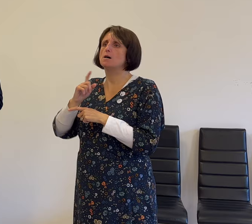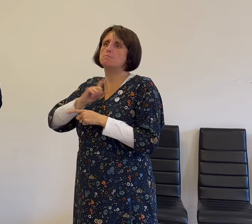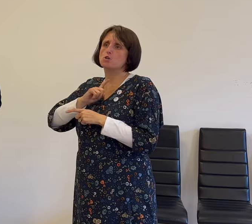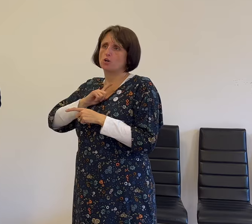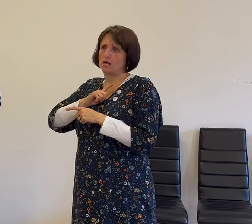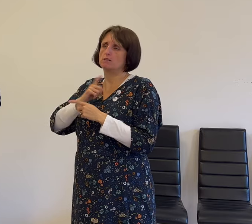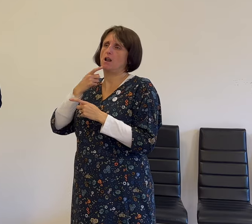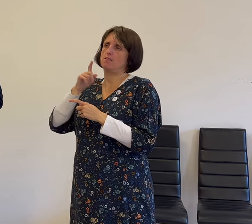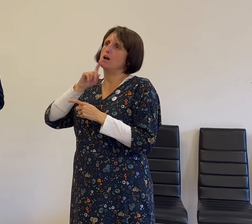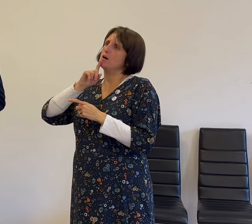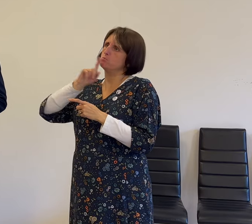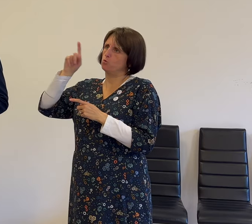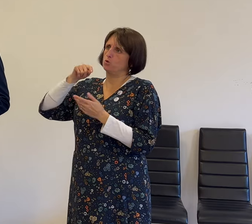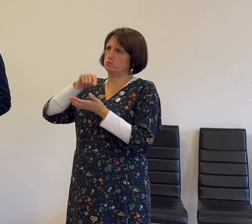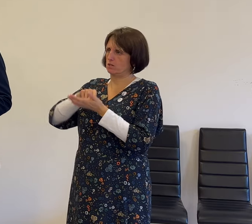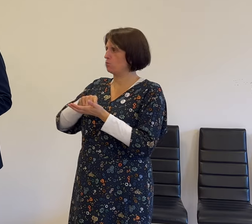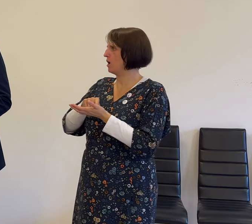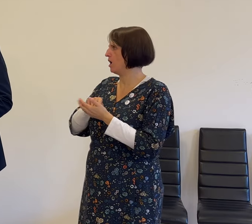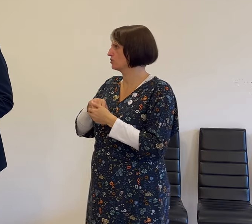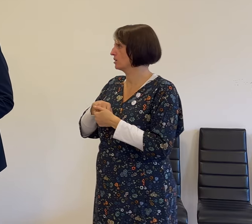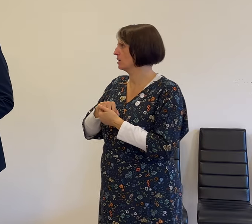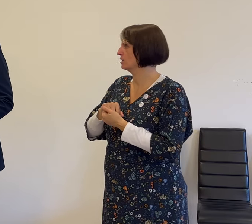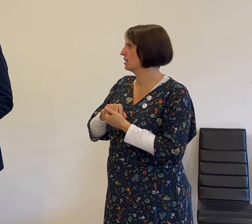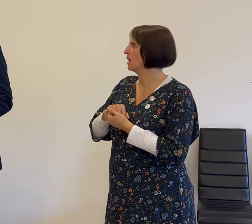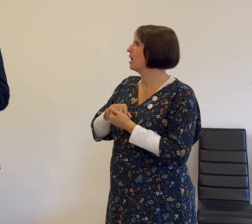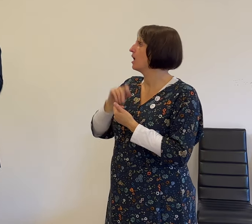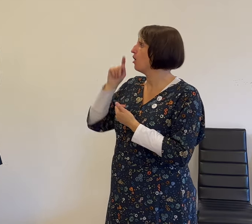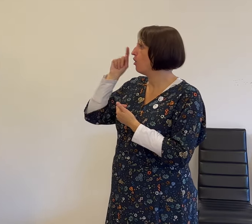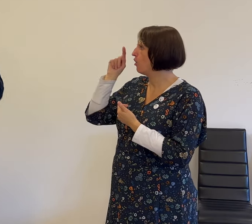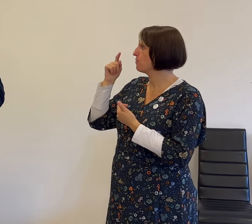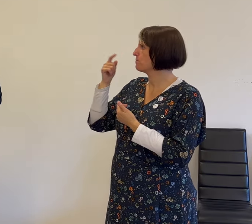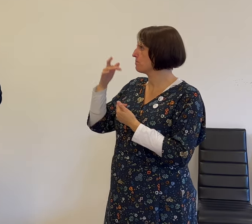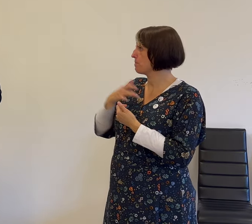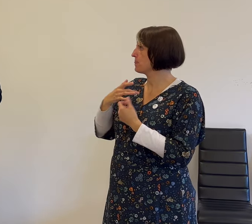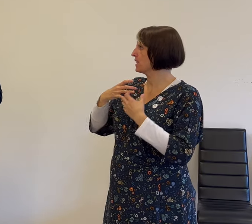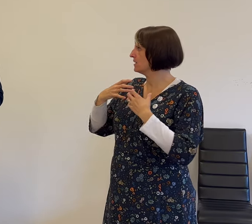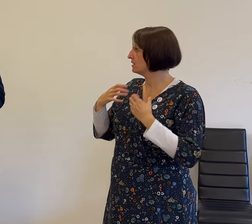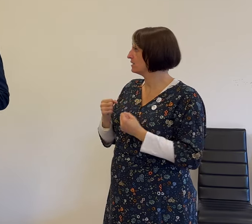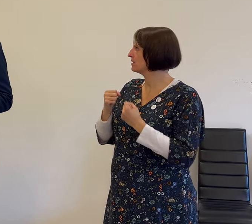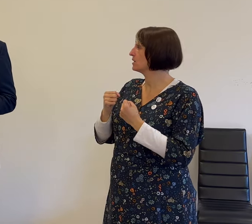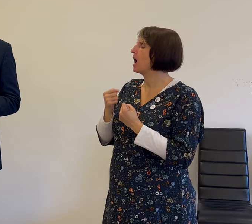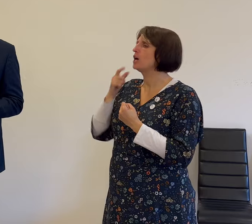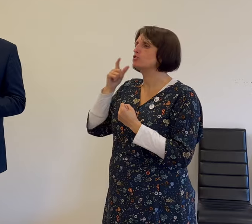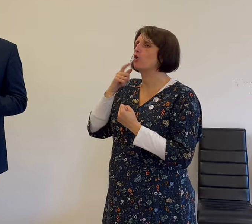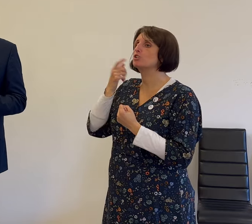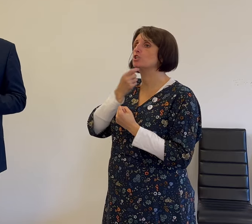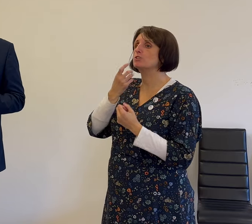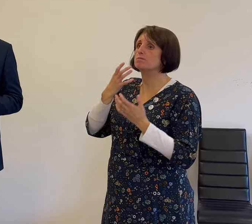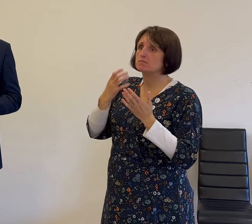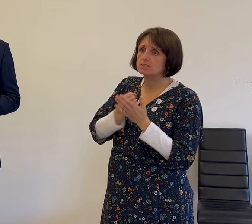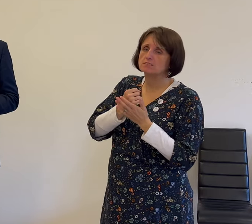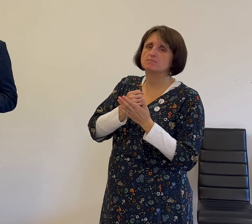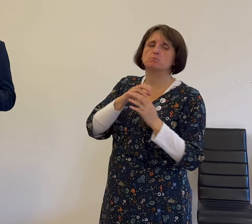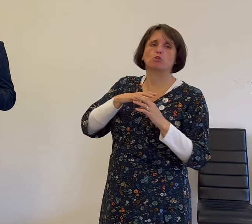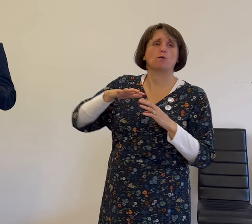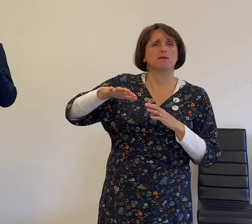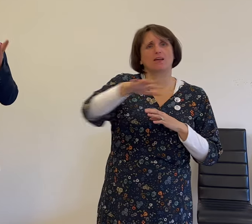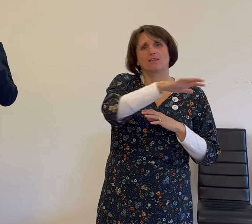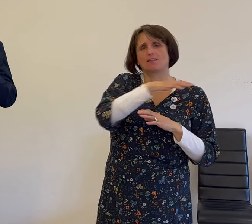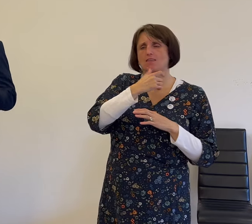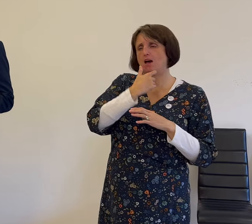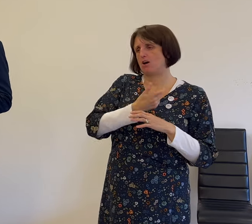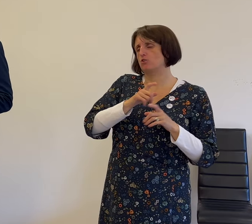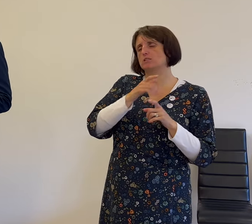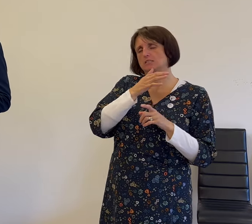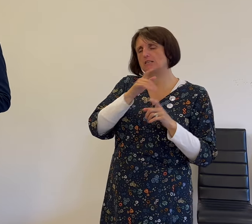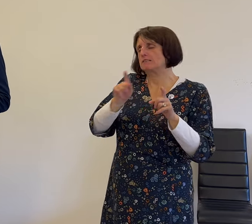podstatě pro všechny. Když David zvítězí, tak je to vítězství celého národa a v podstatě vítězství nad těmi,